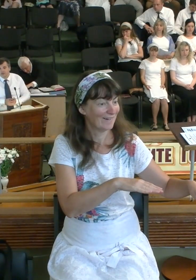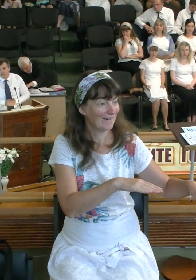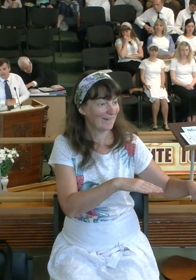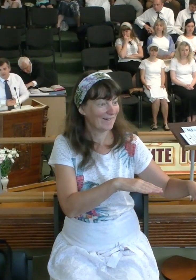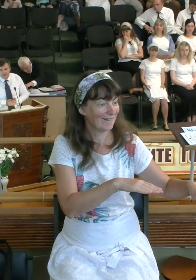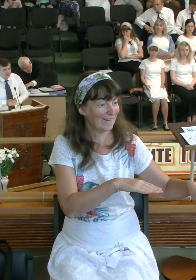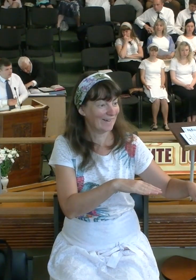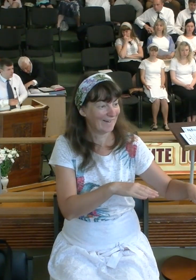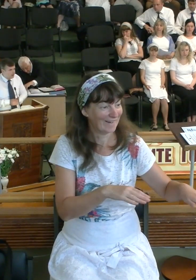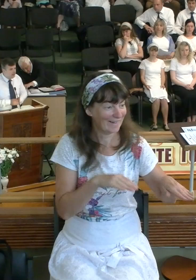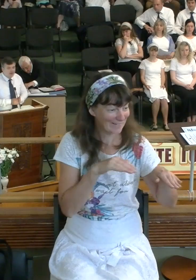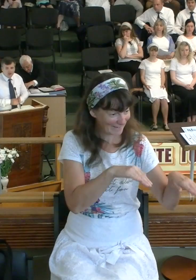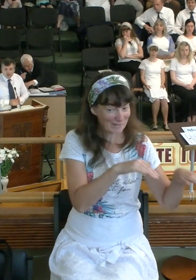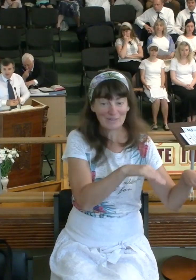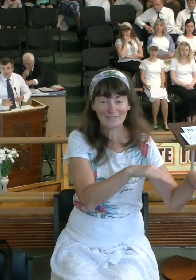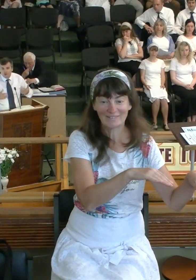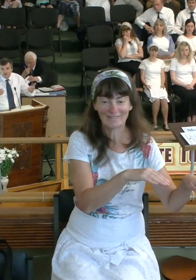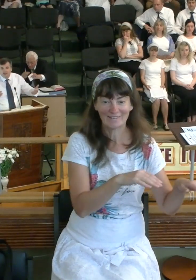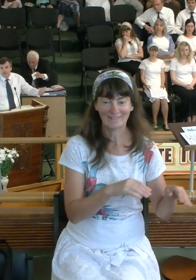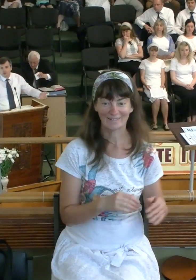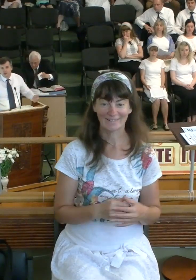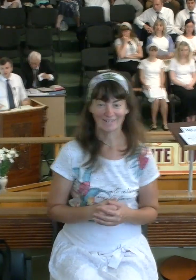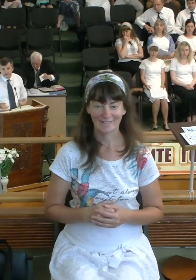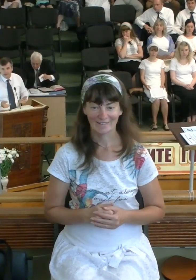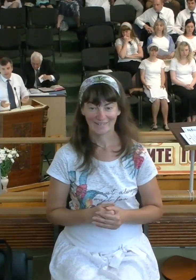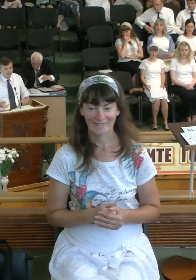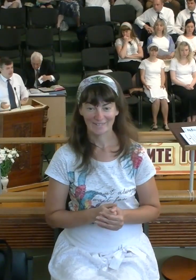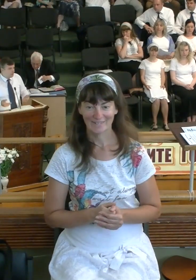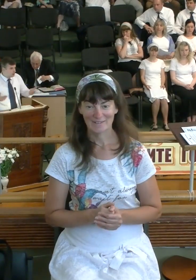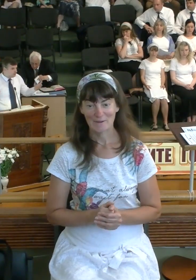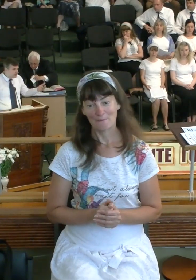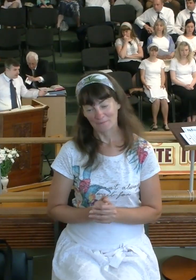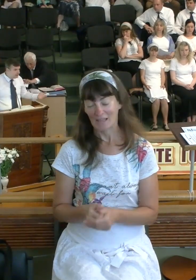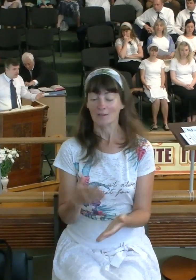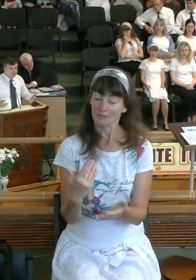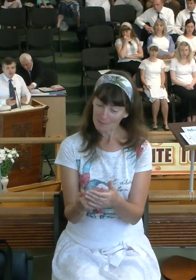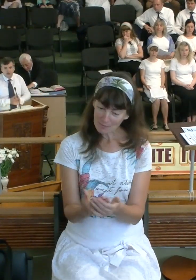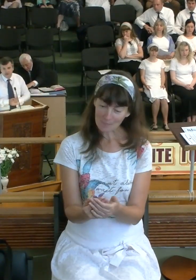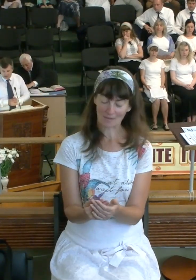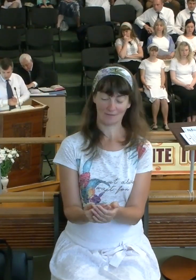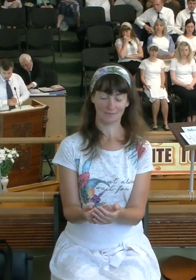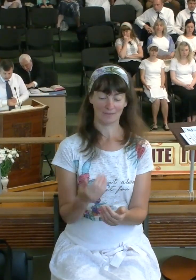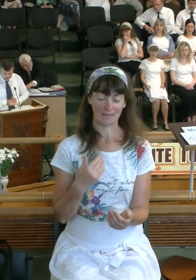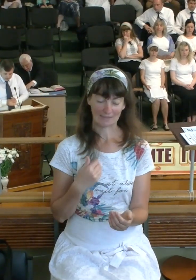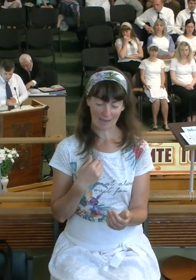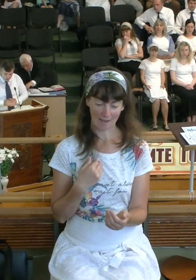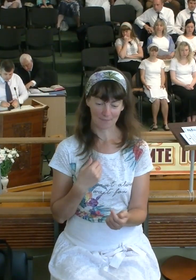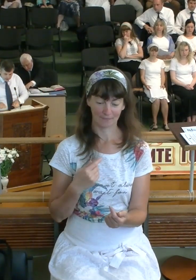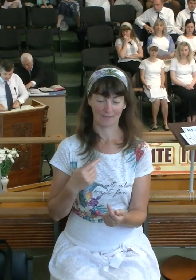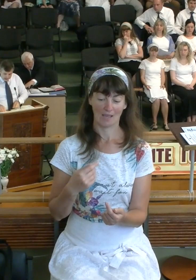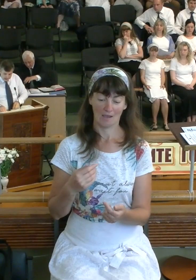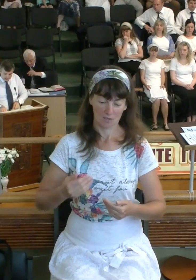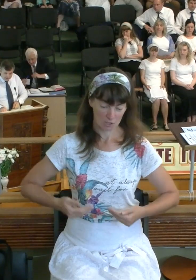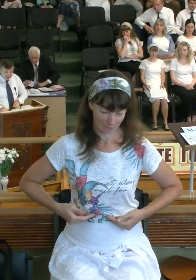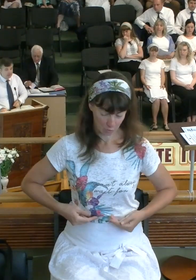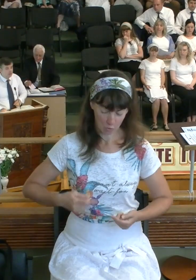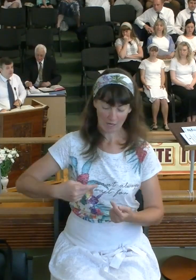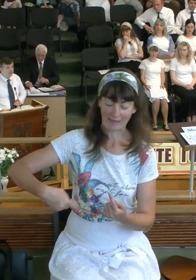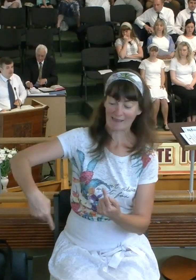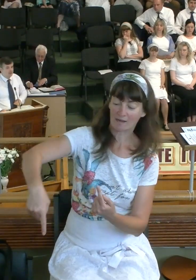эти живительные реки, которые оживляют и несут жизнь? Или, может быть, из моей жизни исходят наоборот,